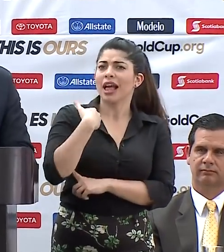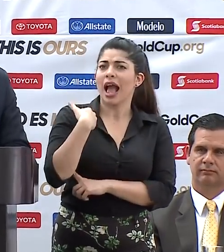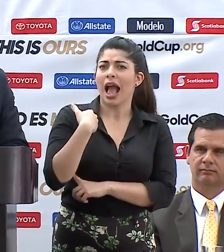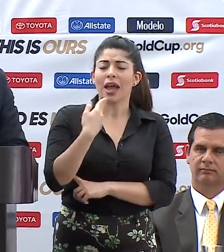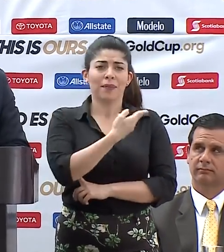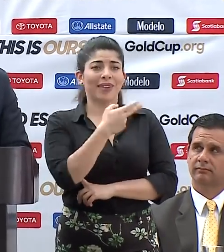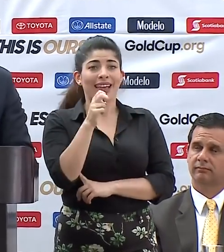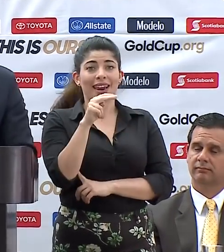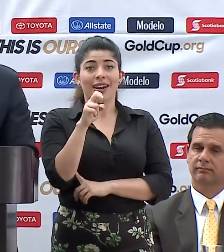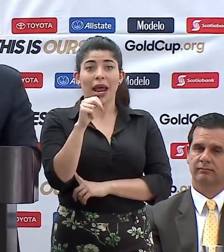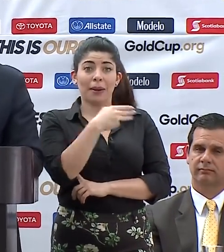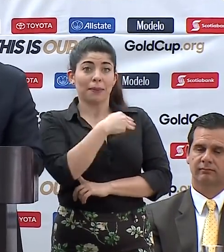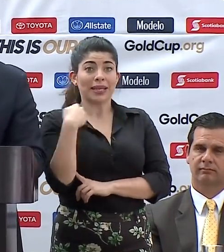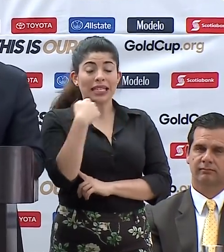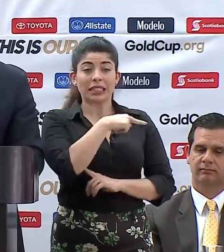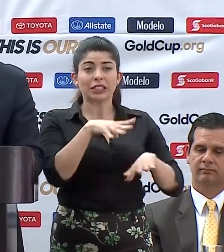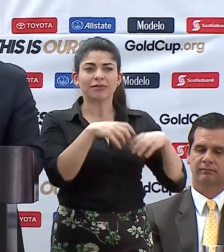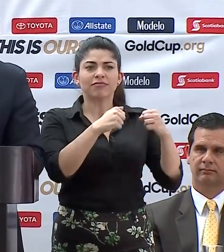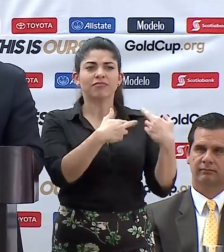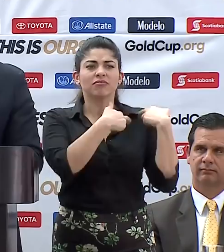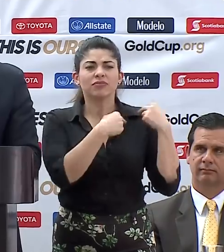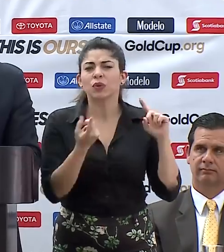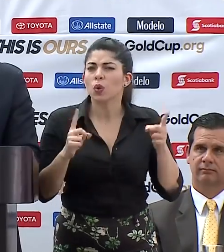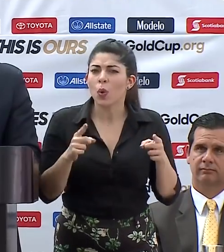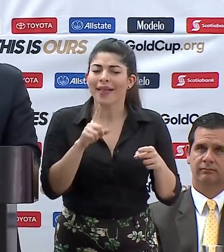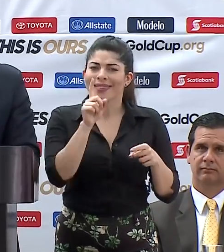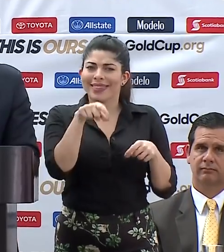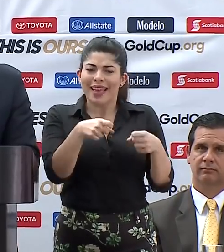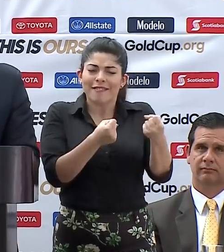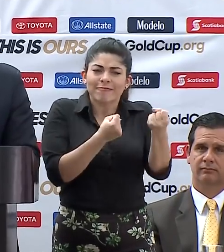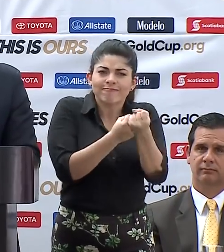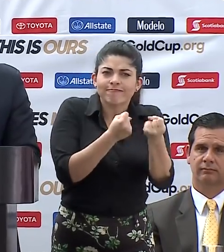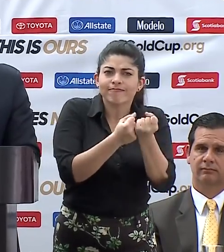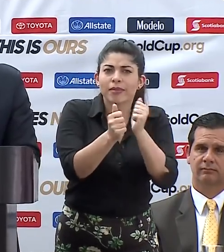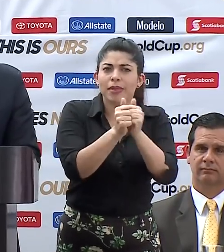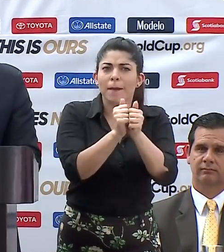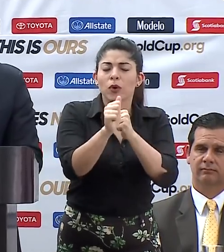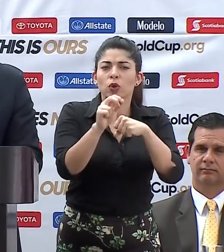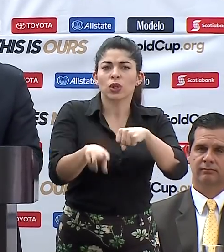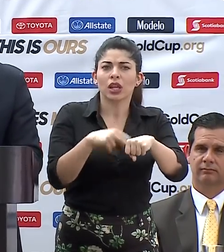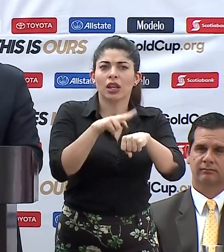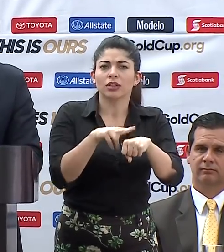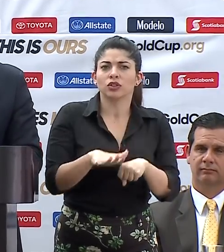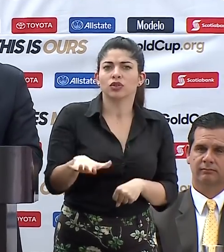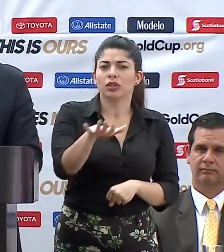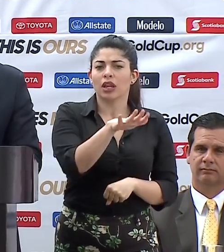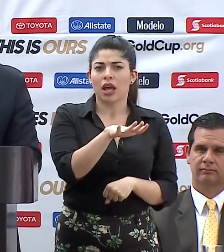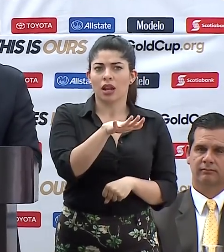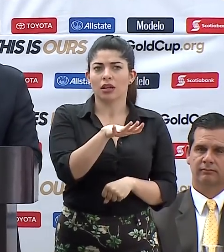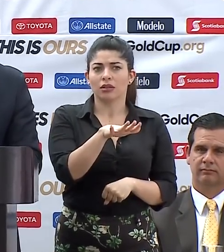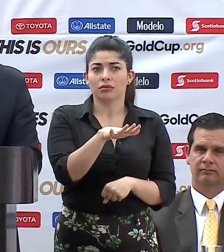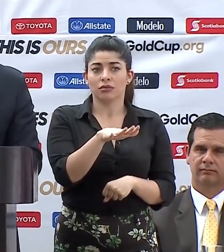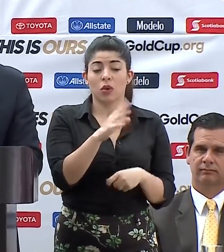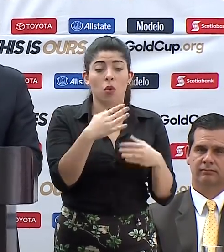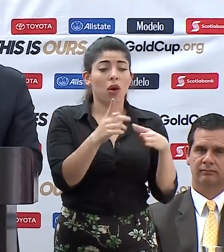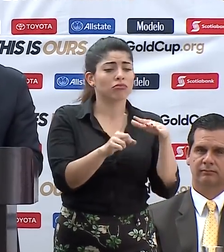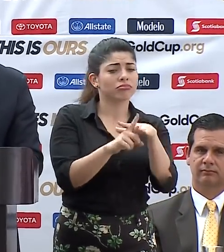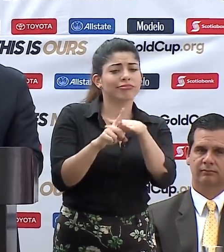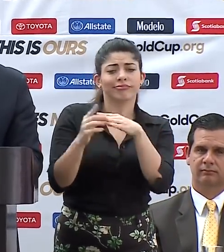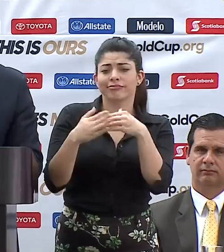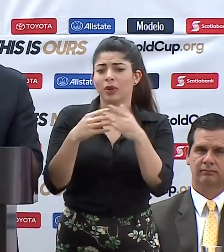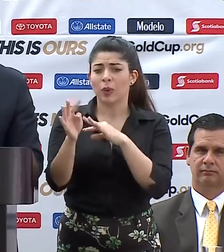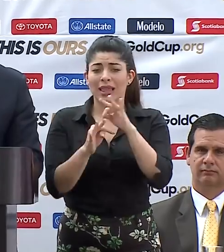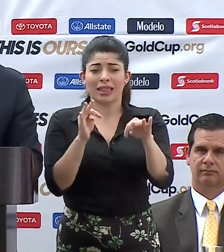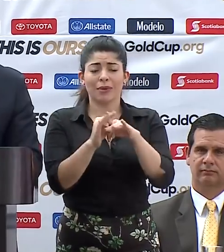don Hernán, nuestro ministro, es apoyar el deporte nacional en sus manifestaciones a través